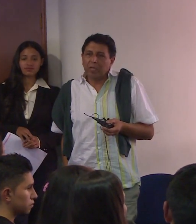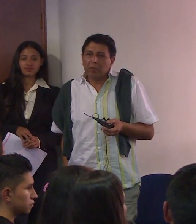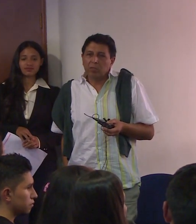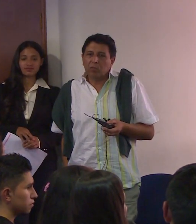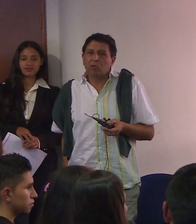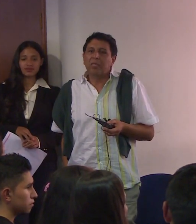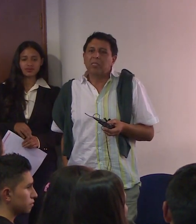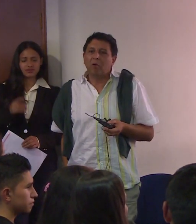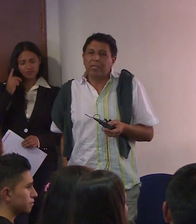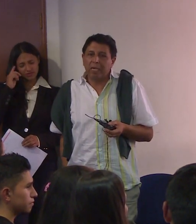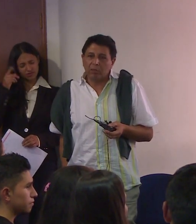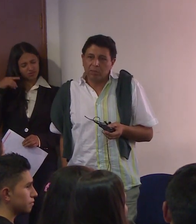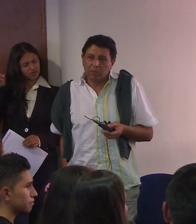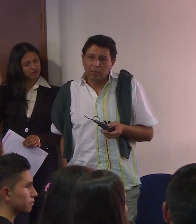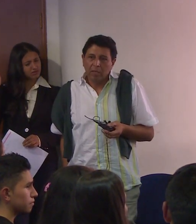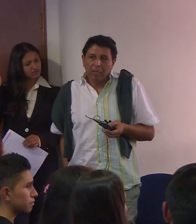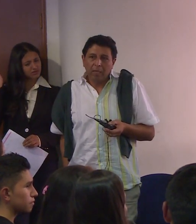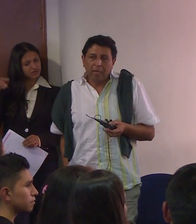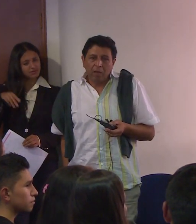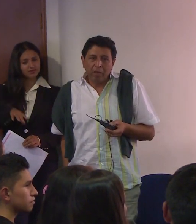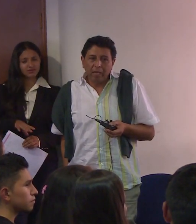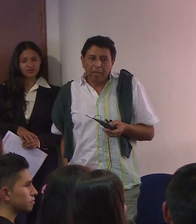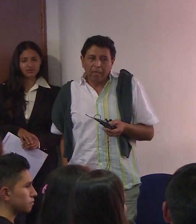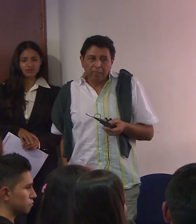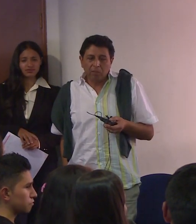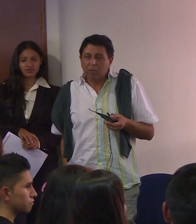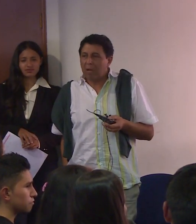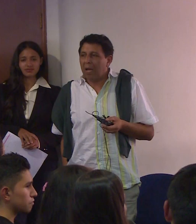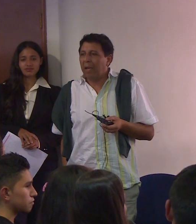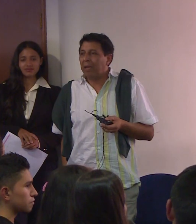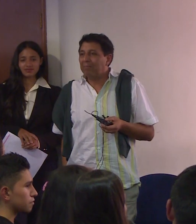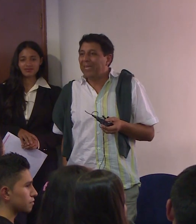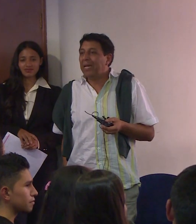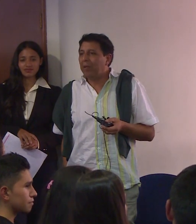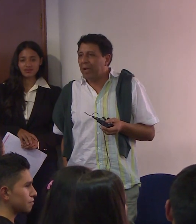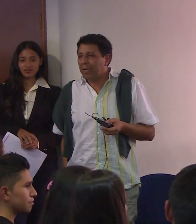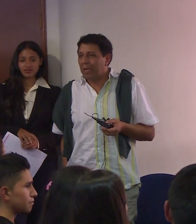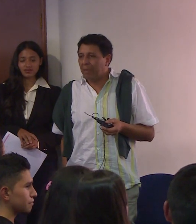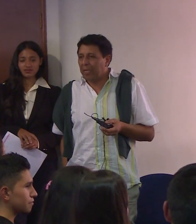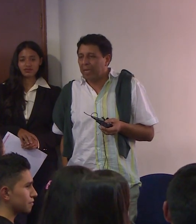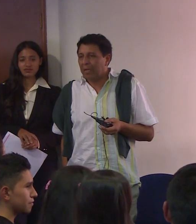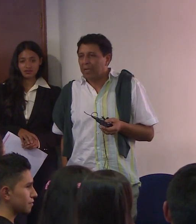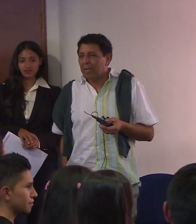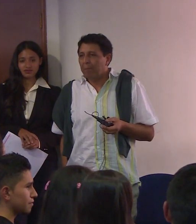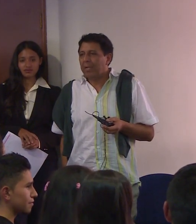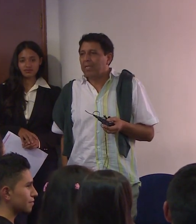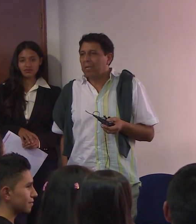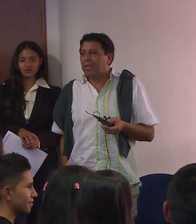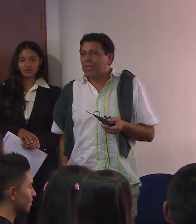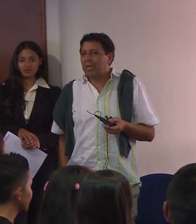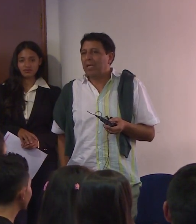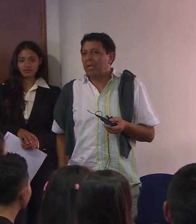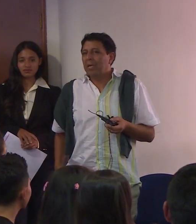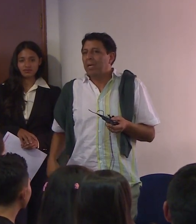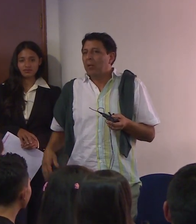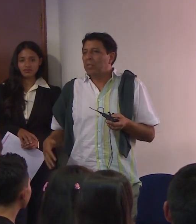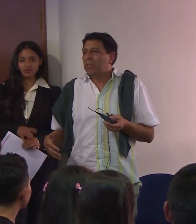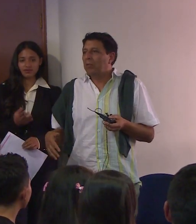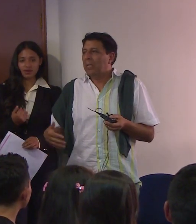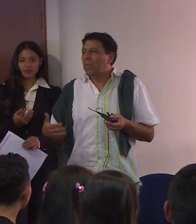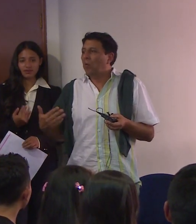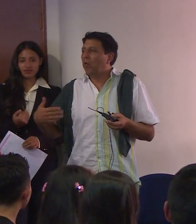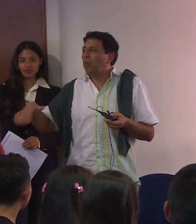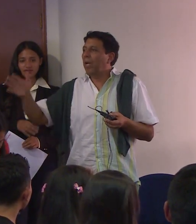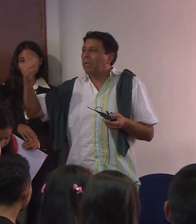esos proyectos contextualizados. Y creo que eso deriva en gran medida precisamente de que